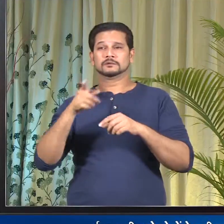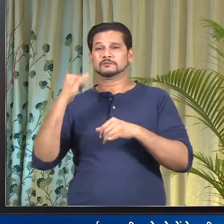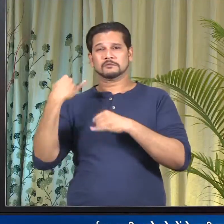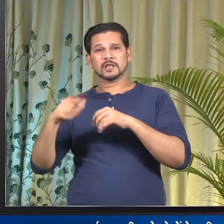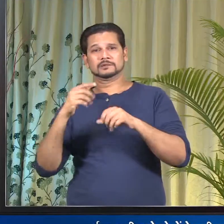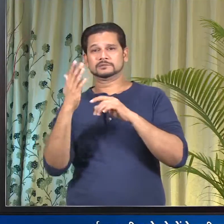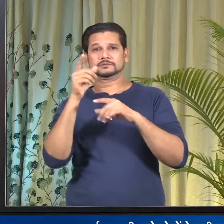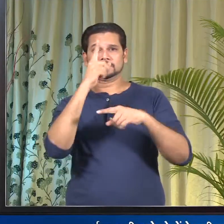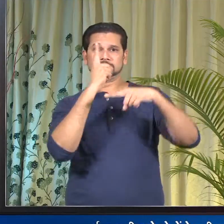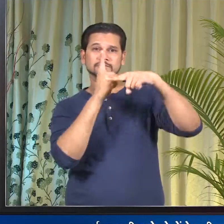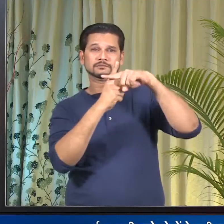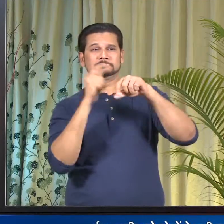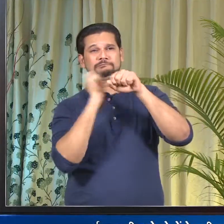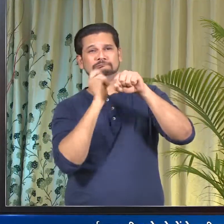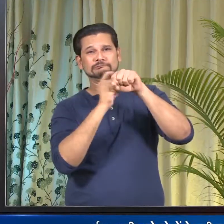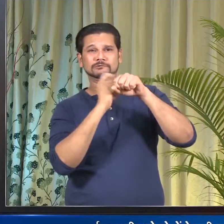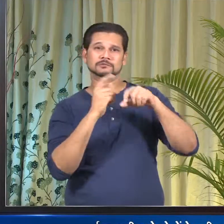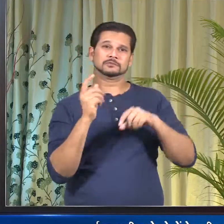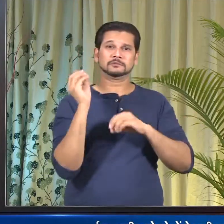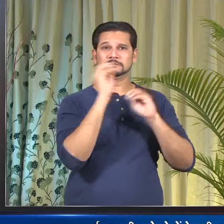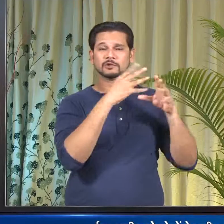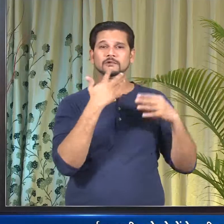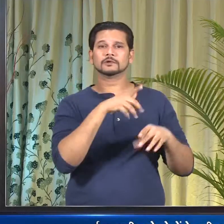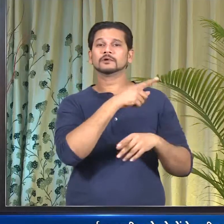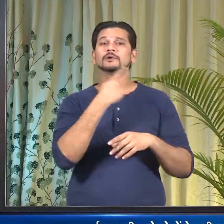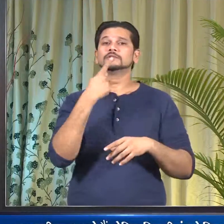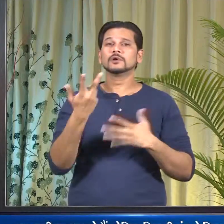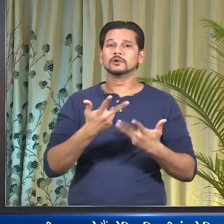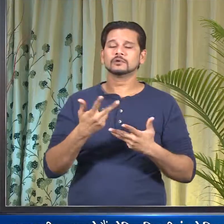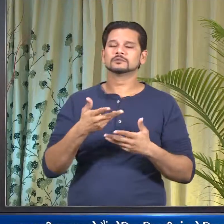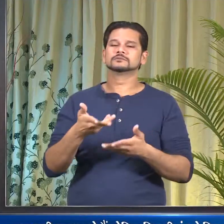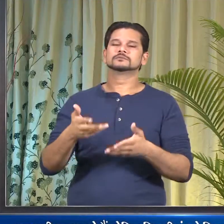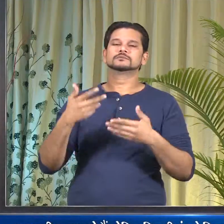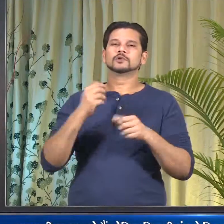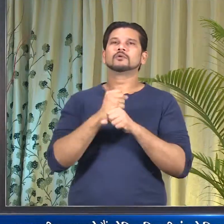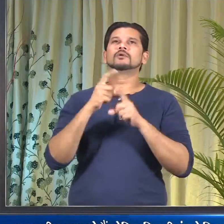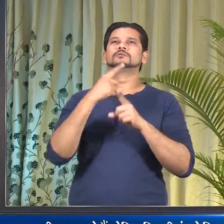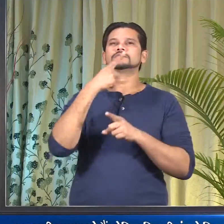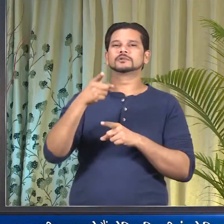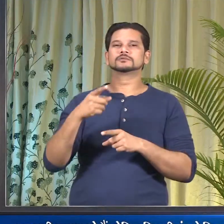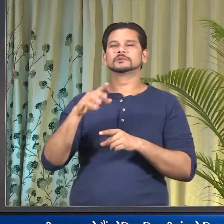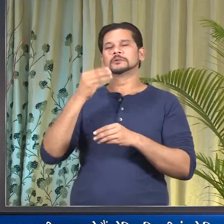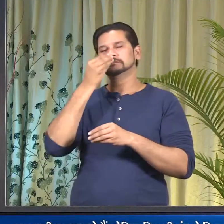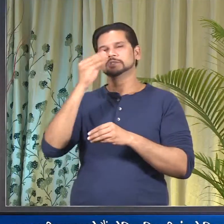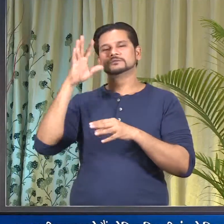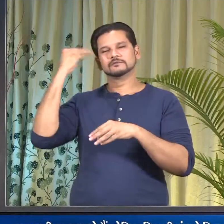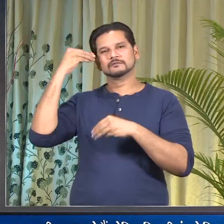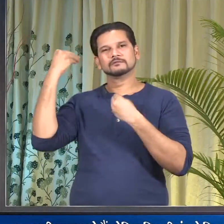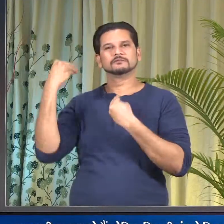पिता तु इने शमा करना, ये नहीं जानते ये क्या कर रहे हैं, अब सुली पर चड़ा रहे हैं,